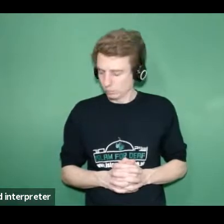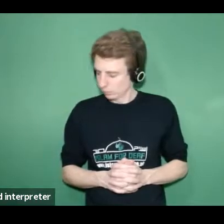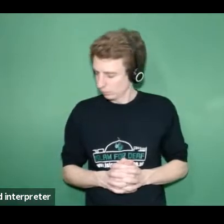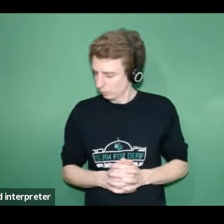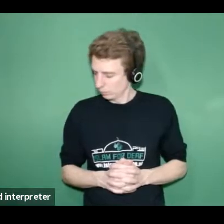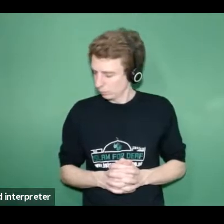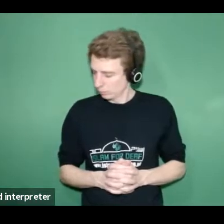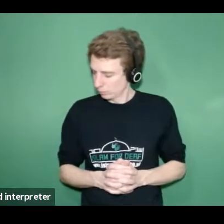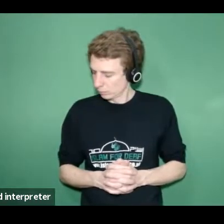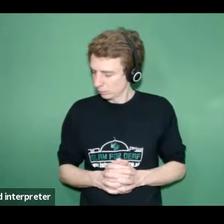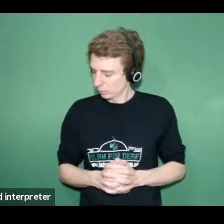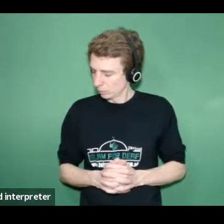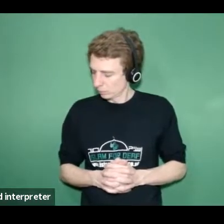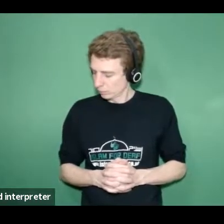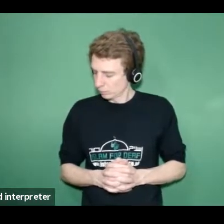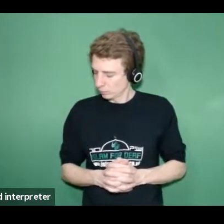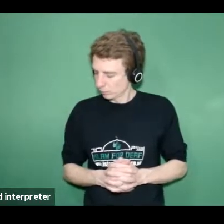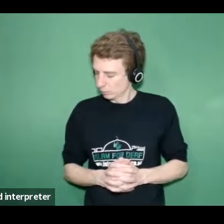بزيادة الإيمان والثبات